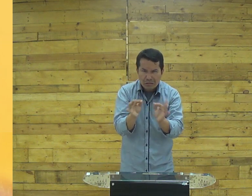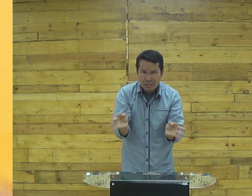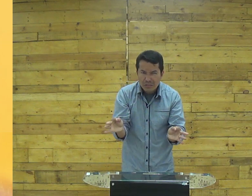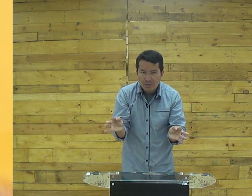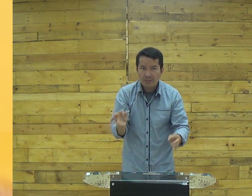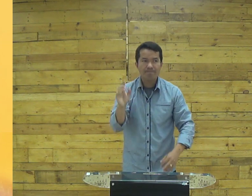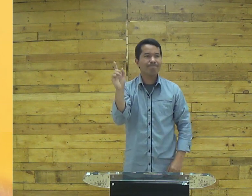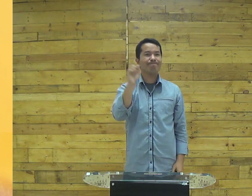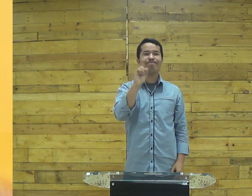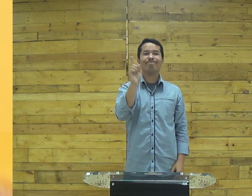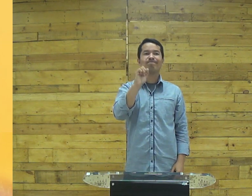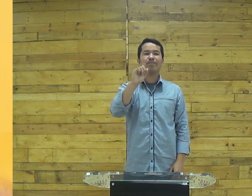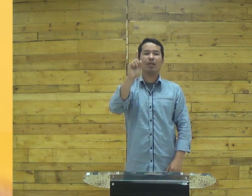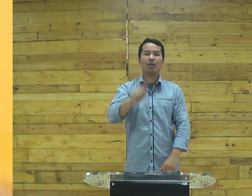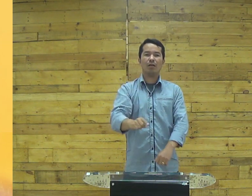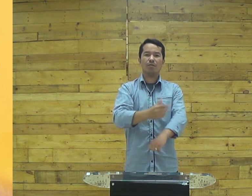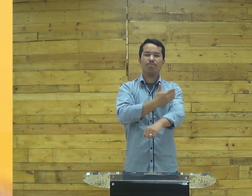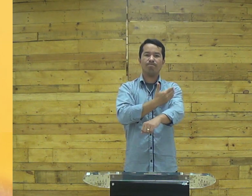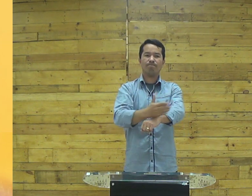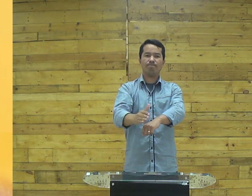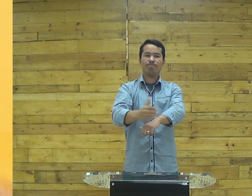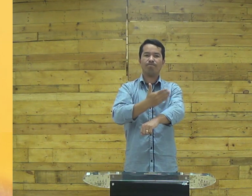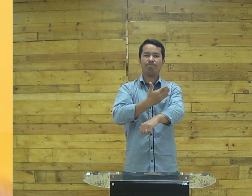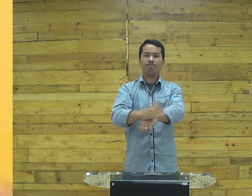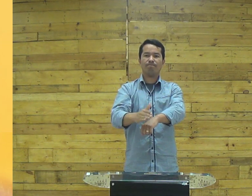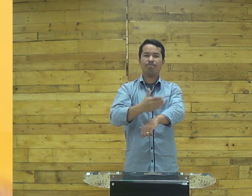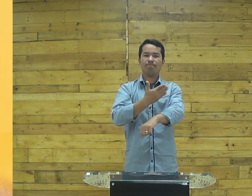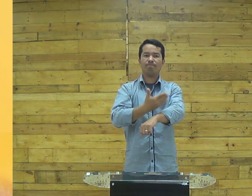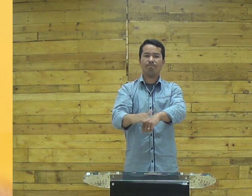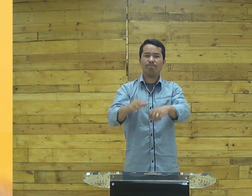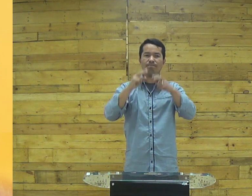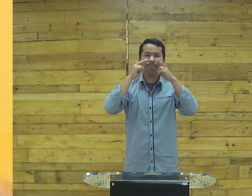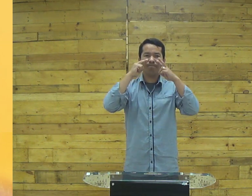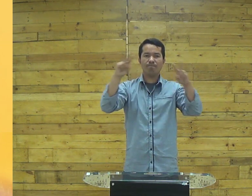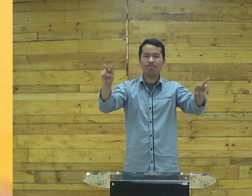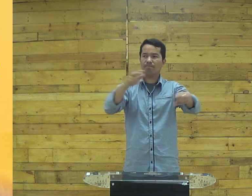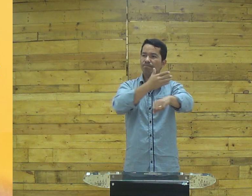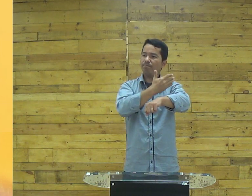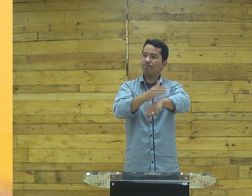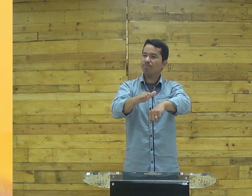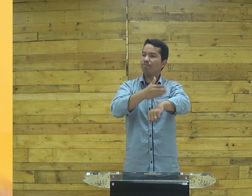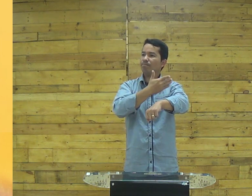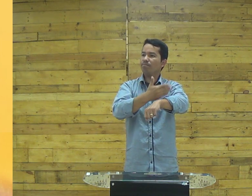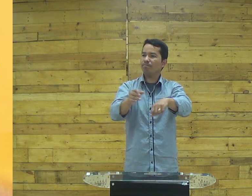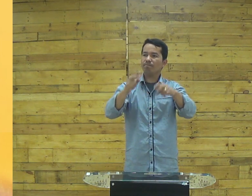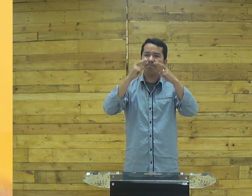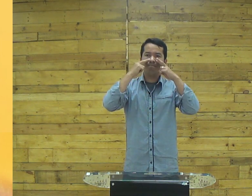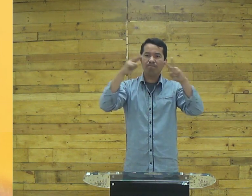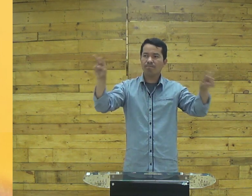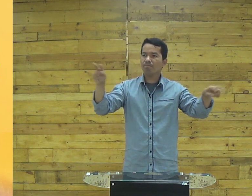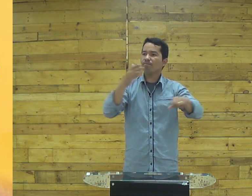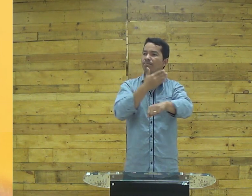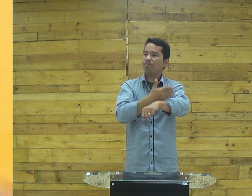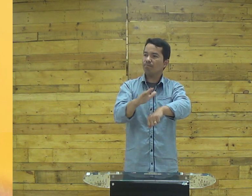palavra, crer, é algo simples? Não. É algo que tem a ver com prática